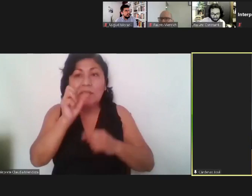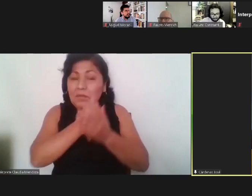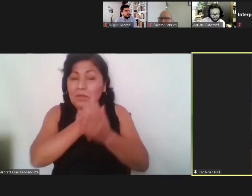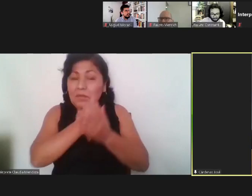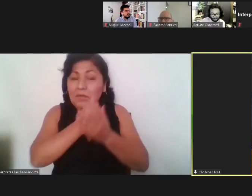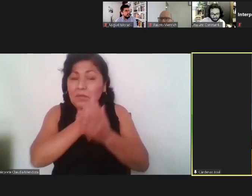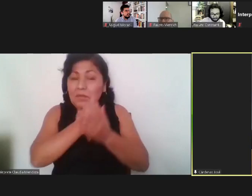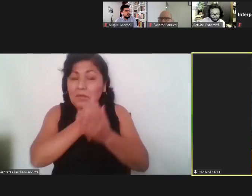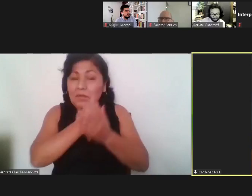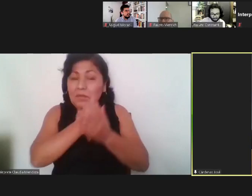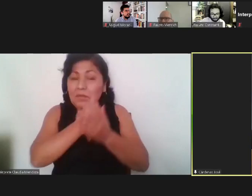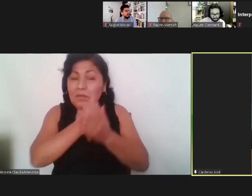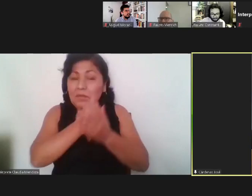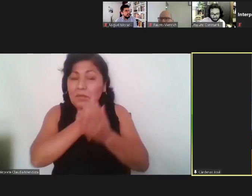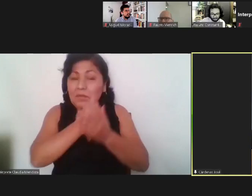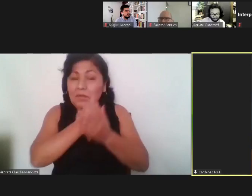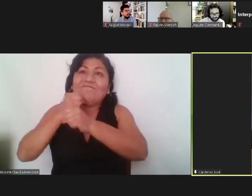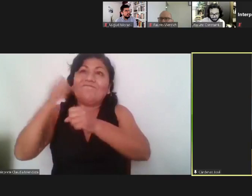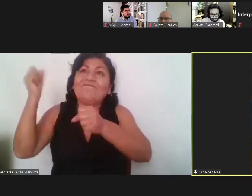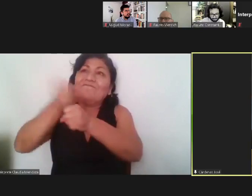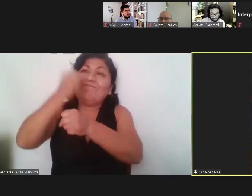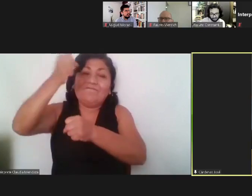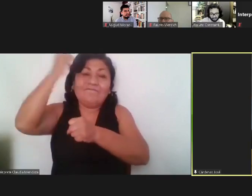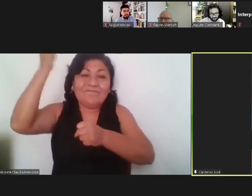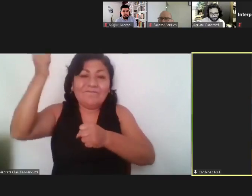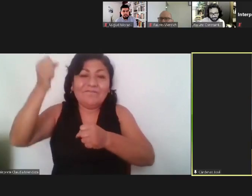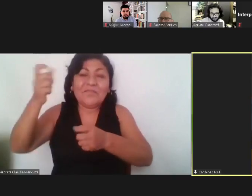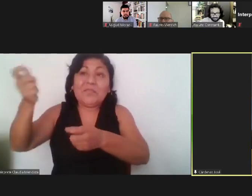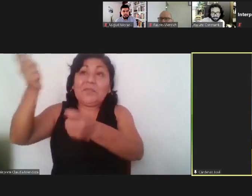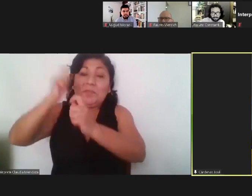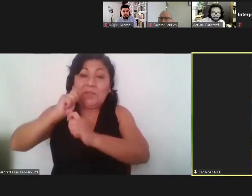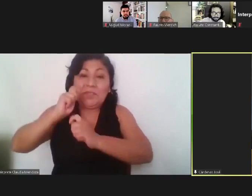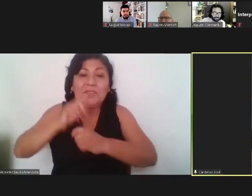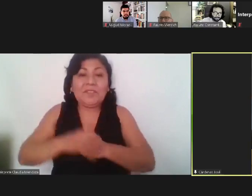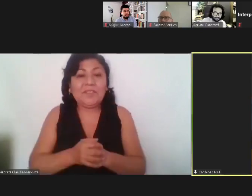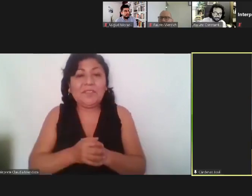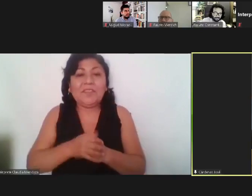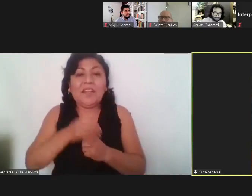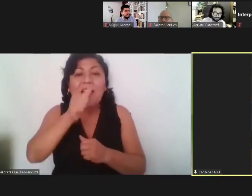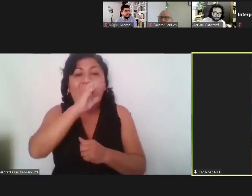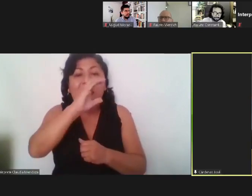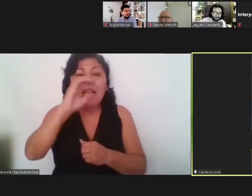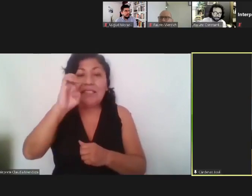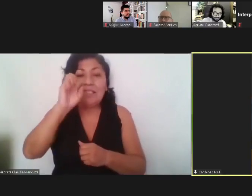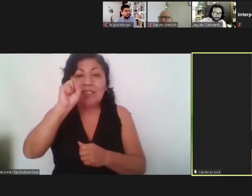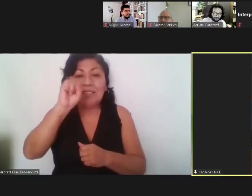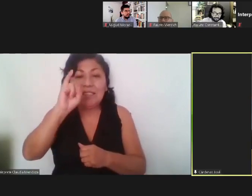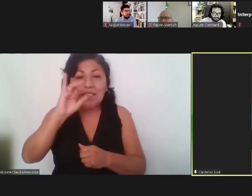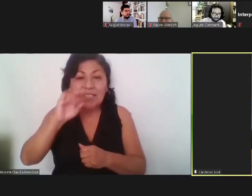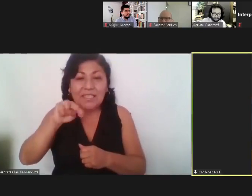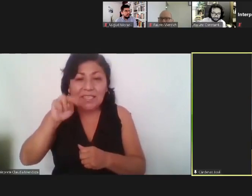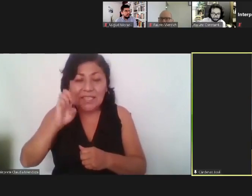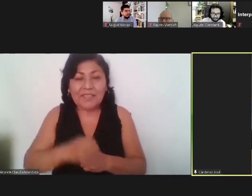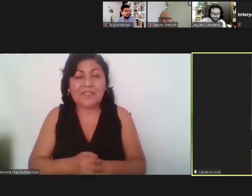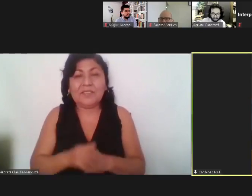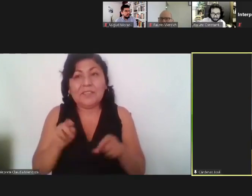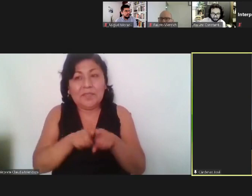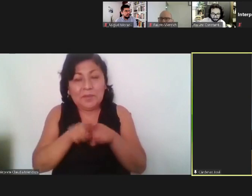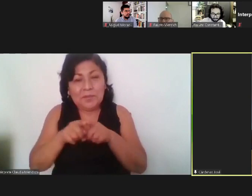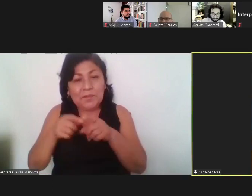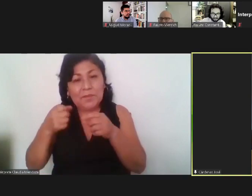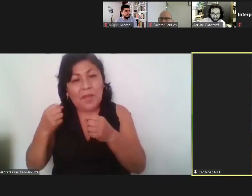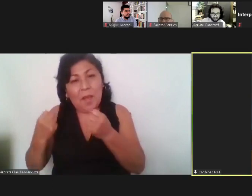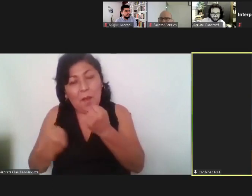3 oportunidades el concurso de estímulos económicos a la cultura. También el apoyo del Centro Cultural